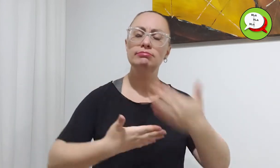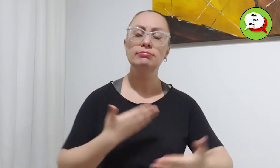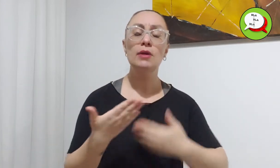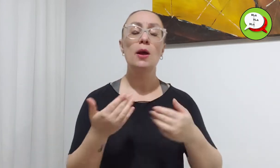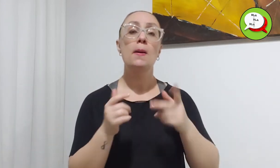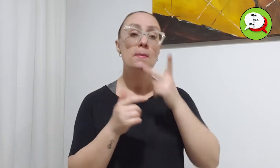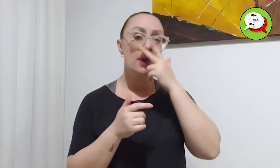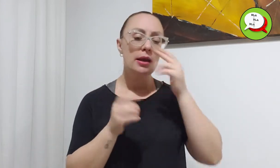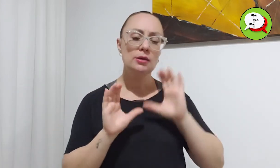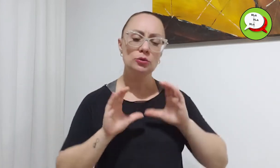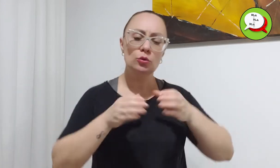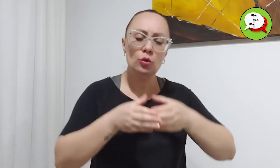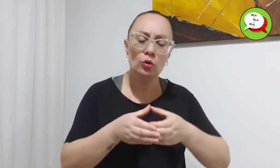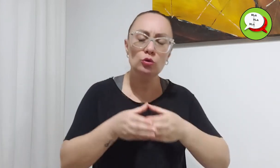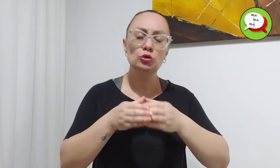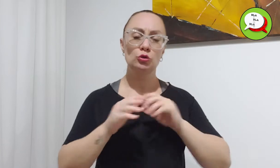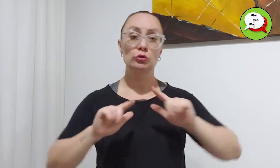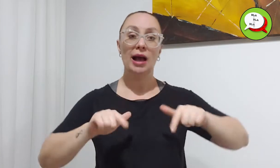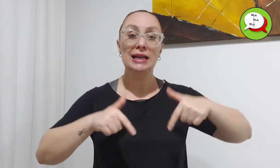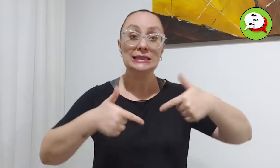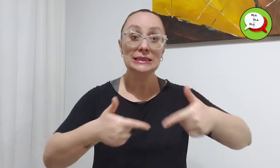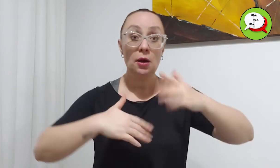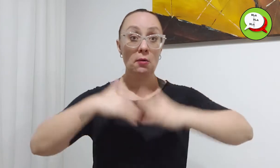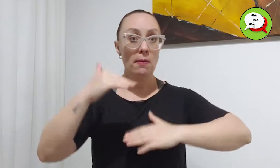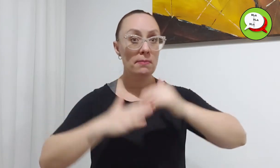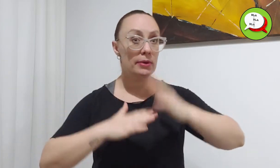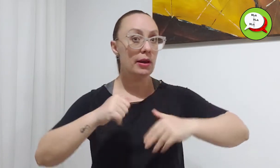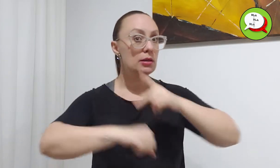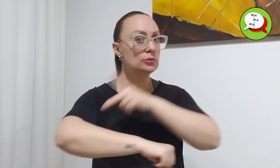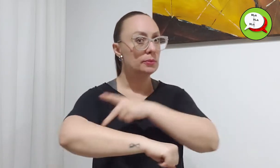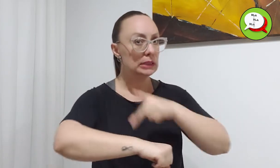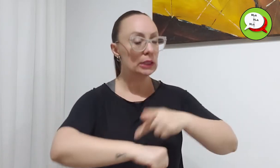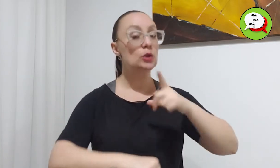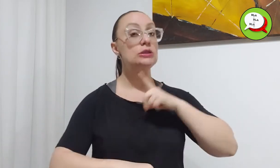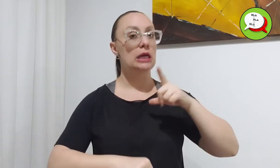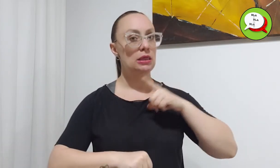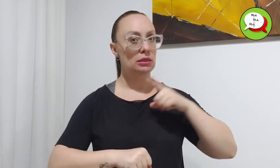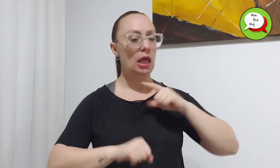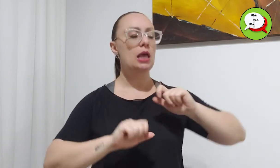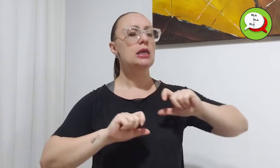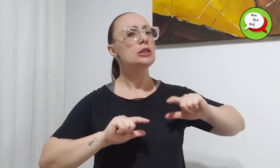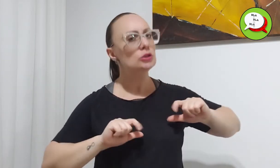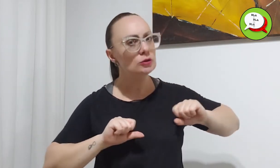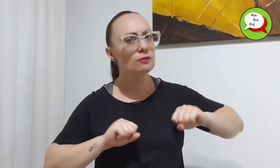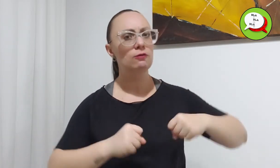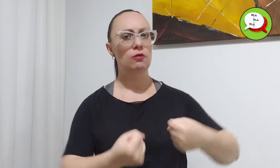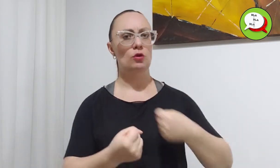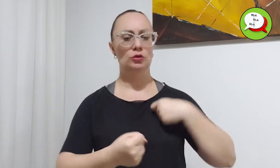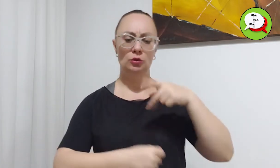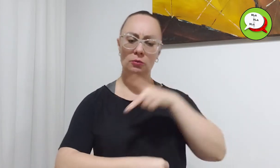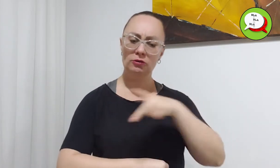ações e práticas pedagógicas que envolvem o esforço do professor em pensar o